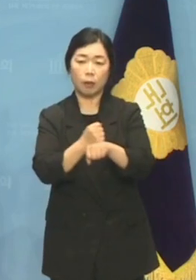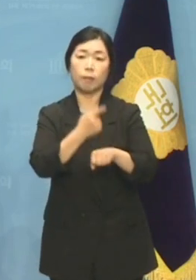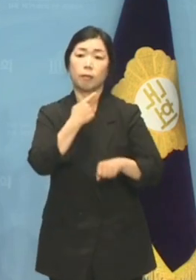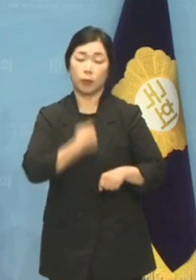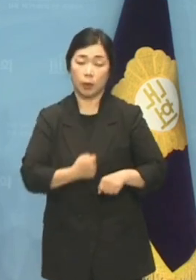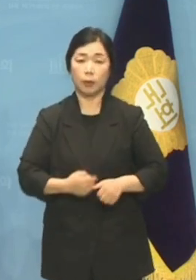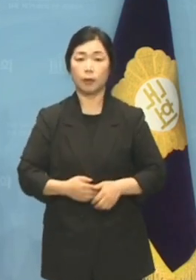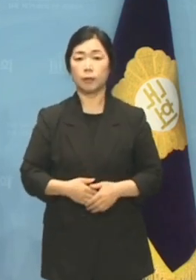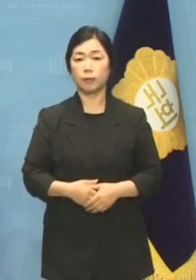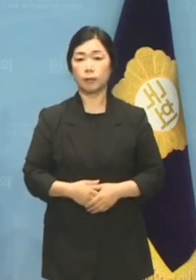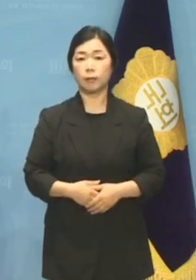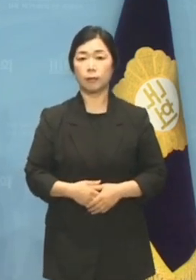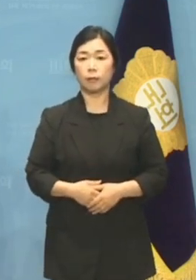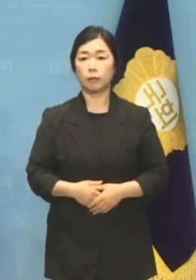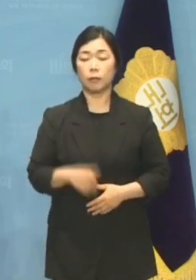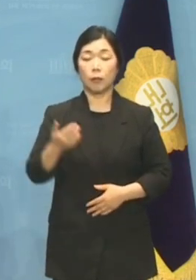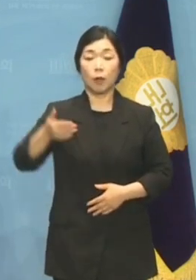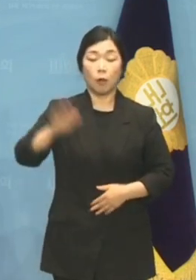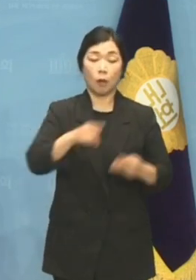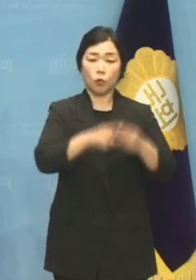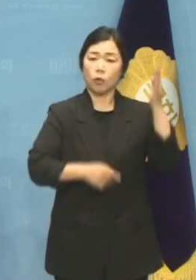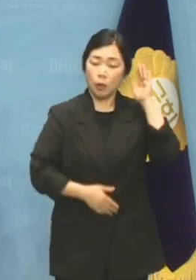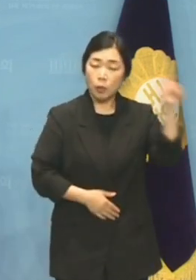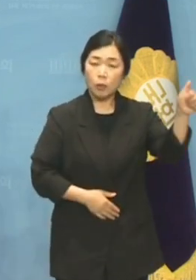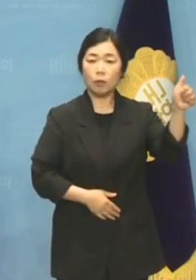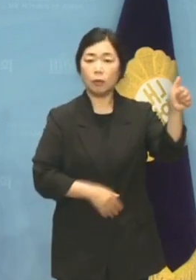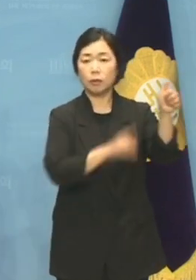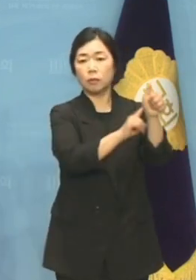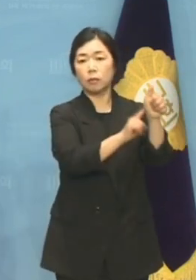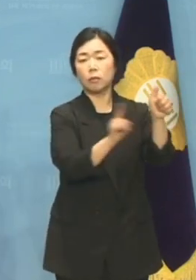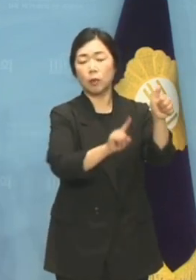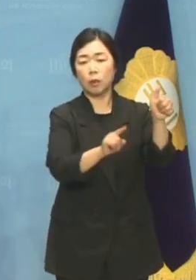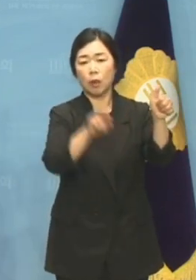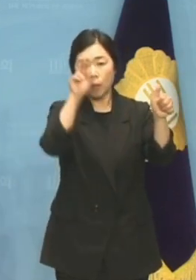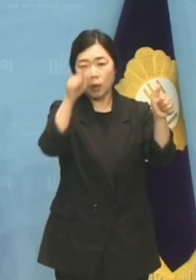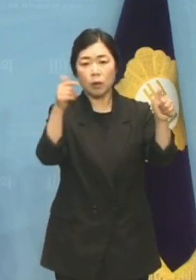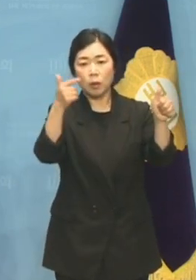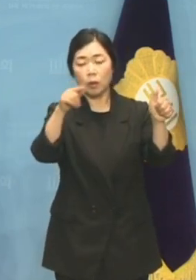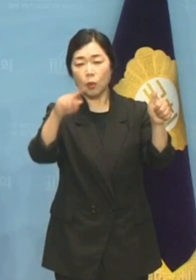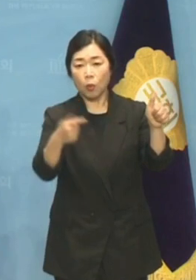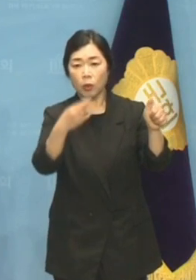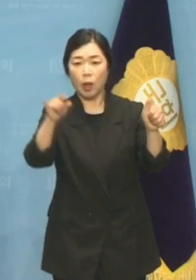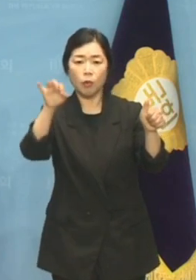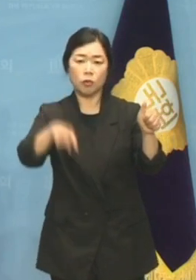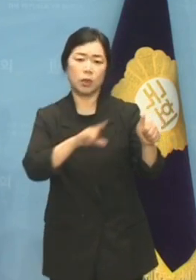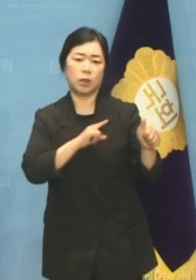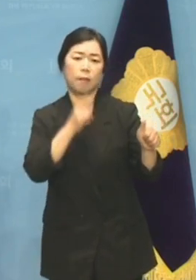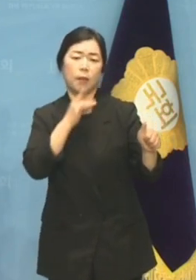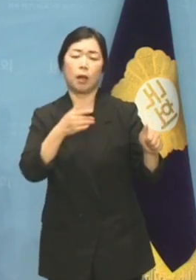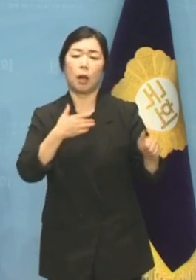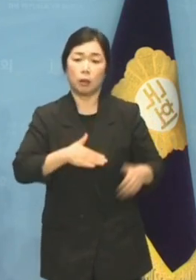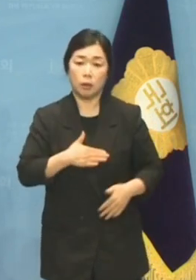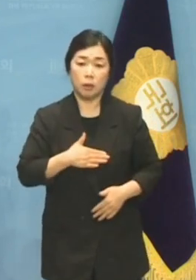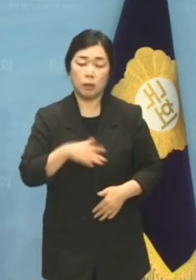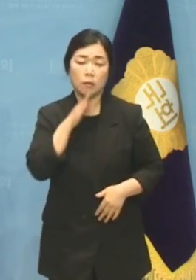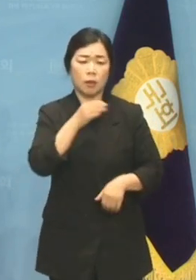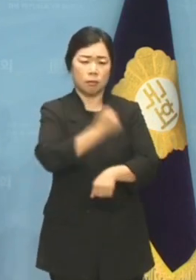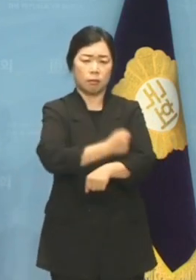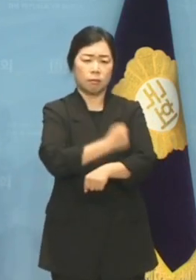국익 외교에 앞장섰습니다. 하지만 윤석열 대통령은 박정희 노태우 이름만 알지 박정희